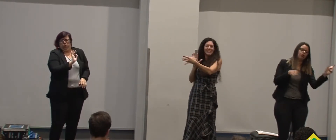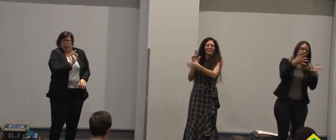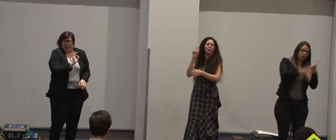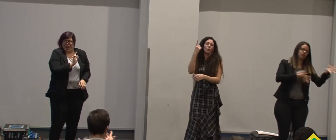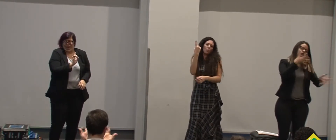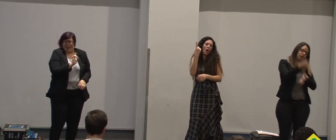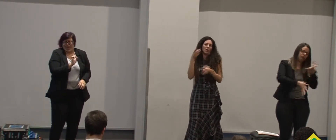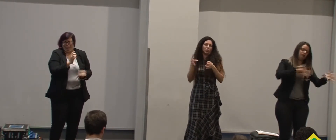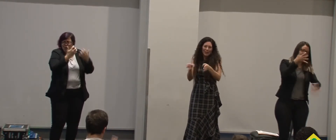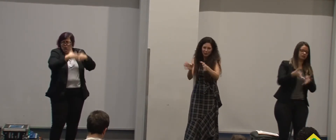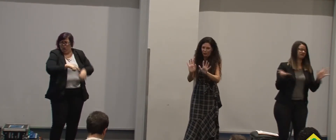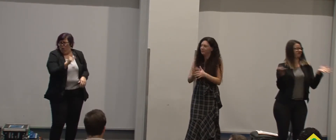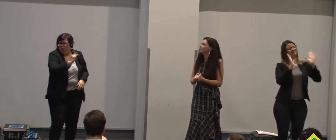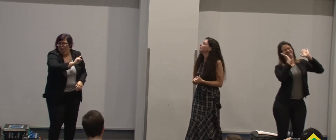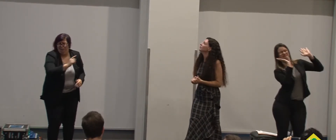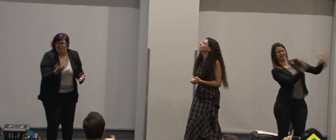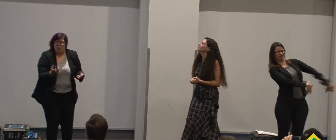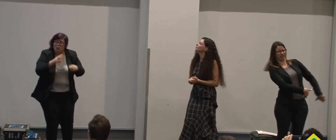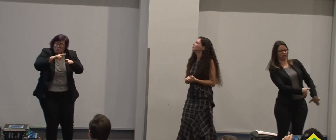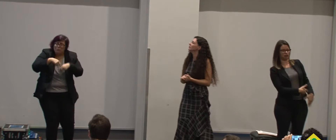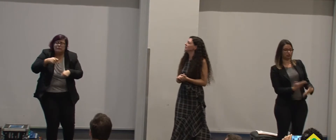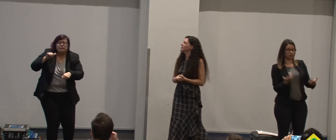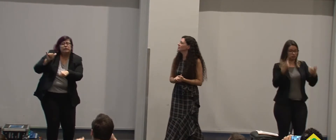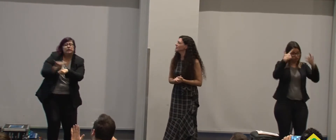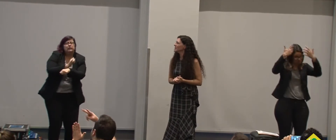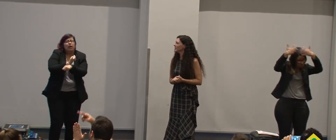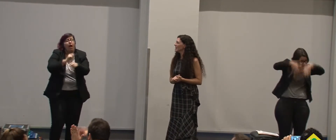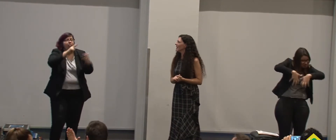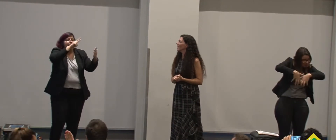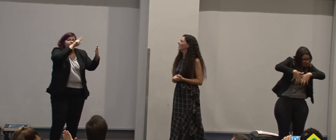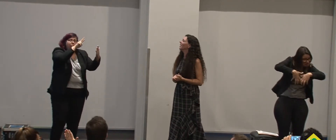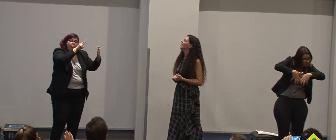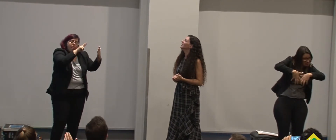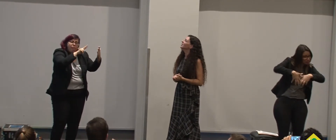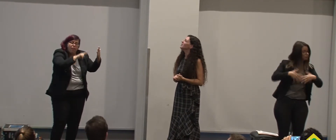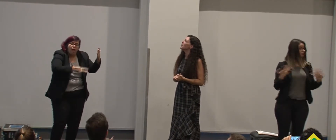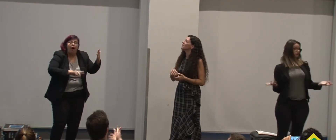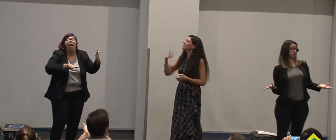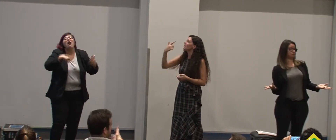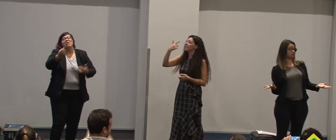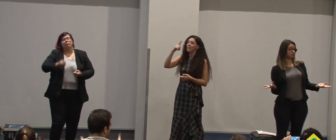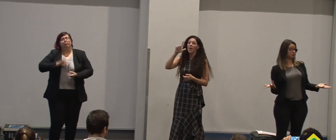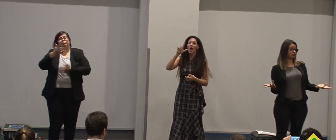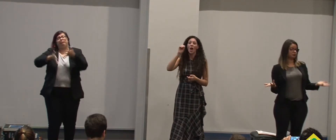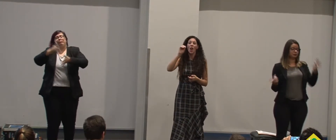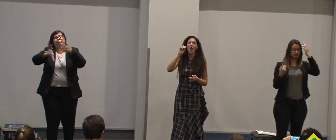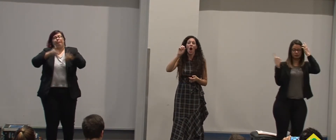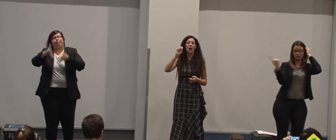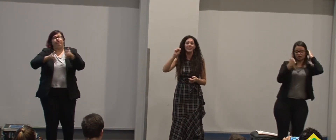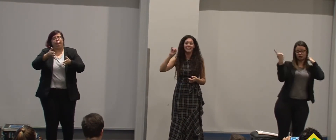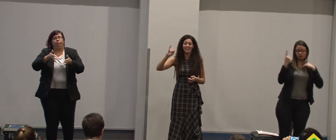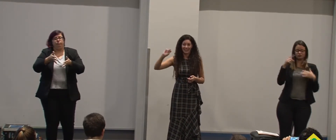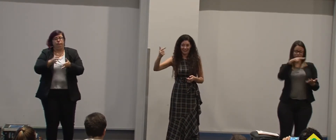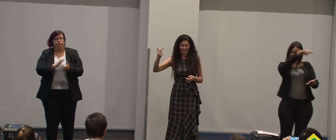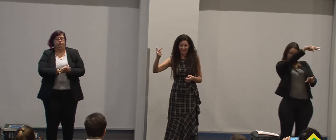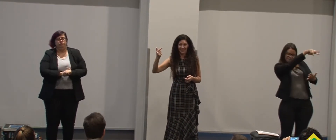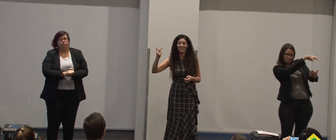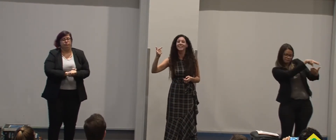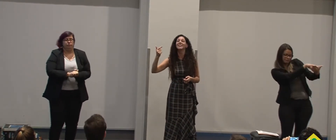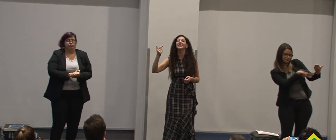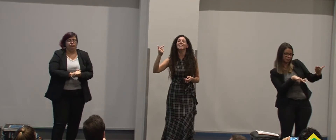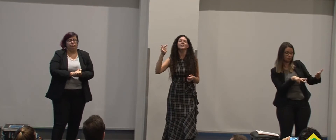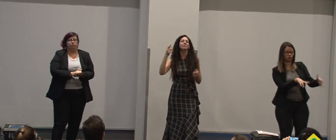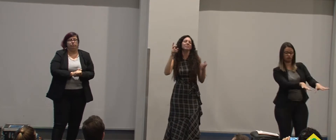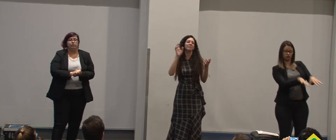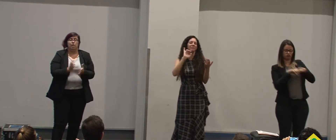conseguem fazer isso? Eles precisam primeiro fazer essa literal, mas também trabalhar esse processo de tradução free,